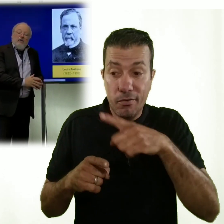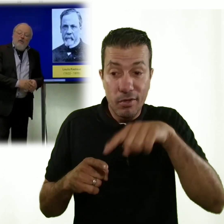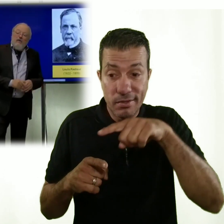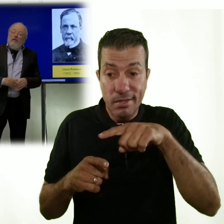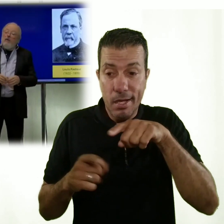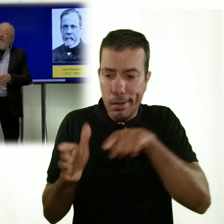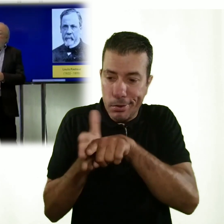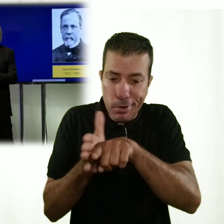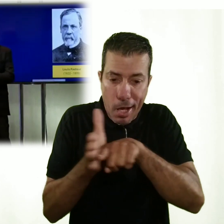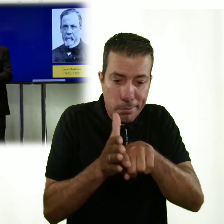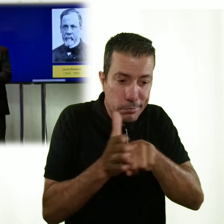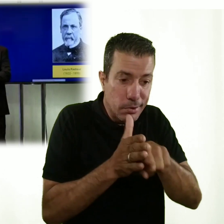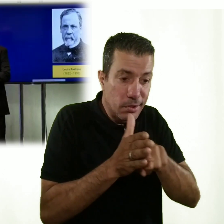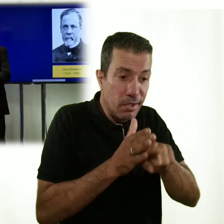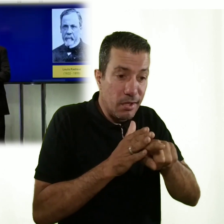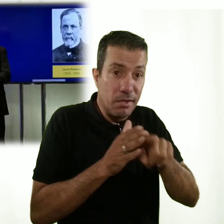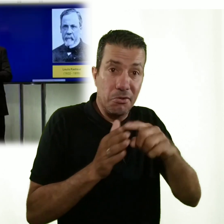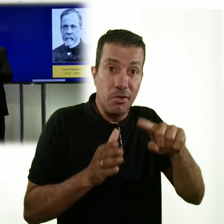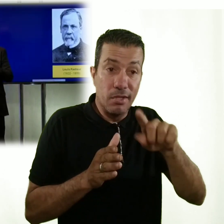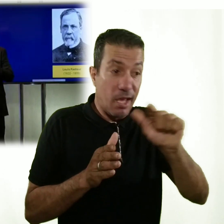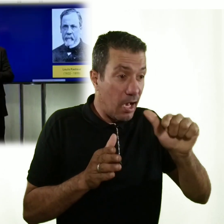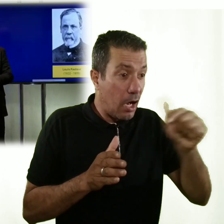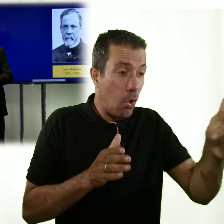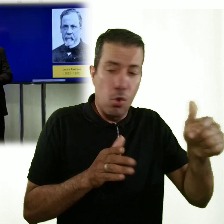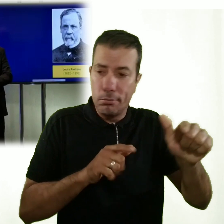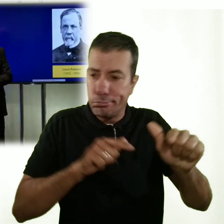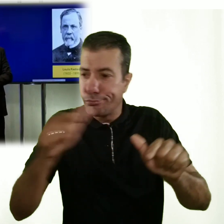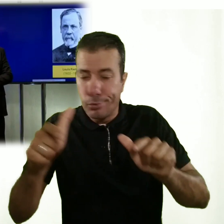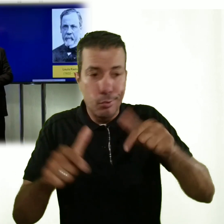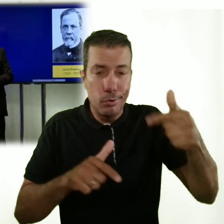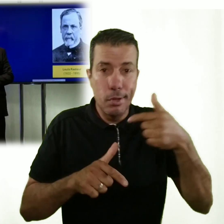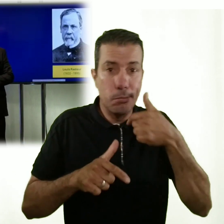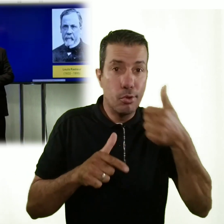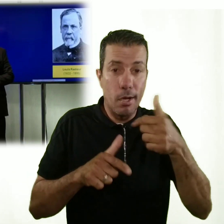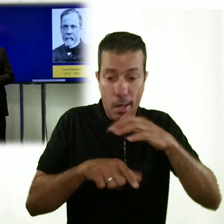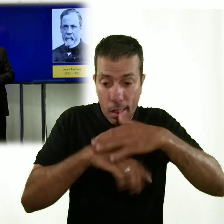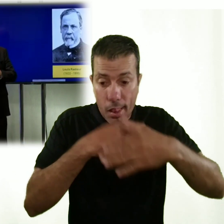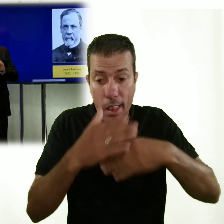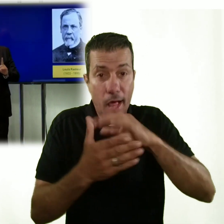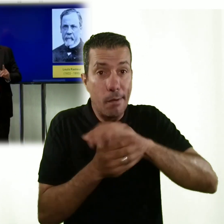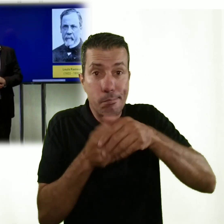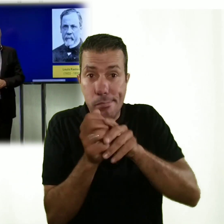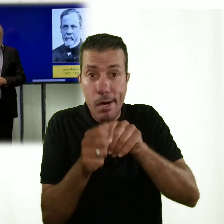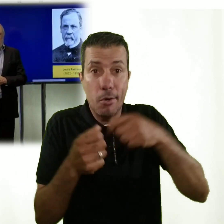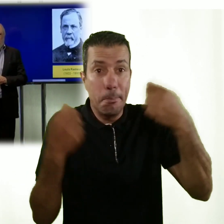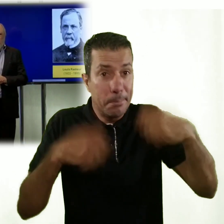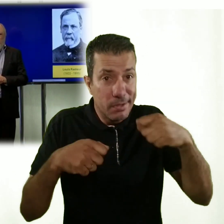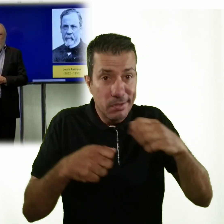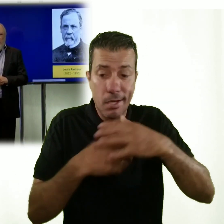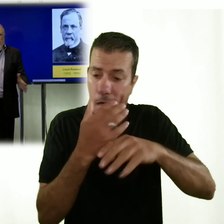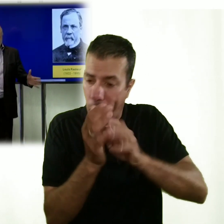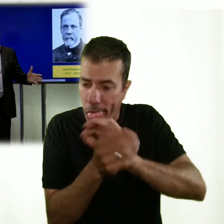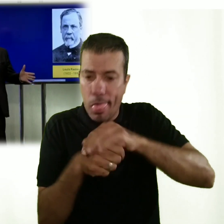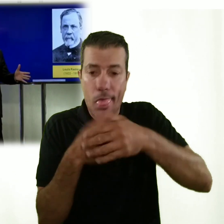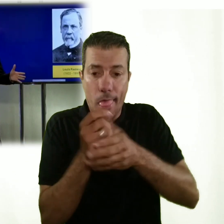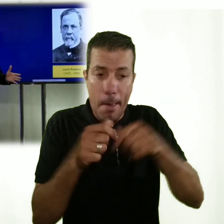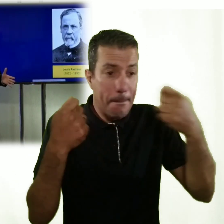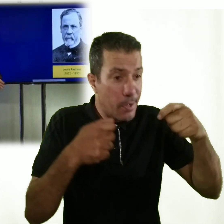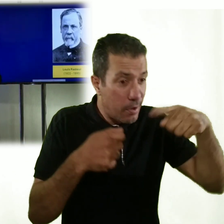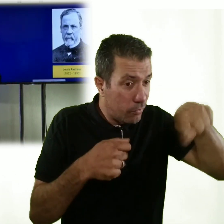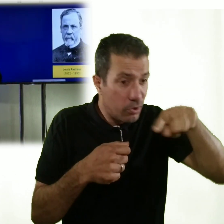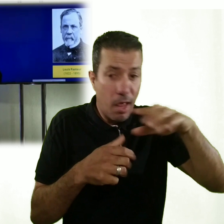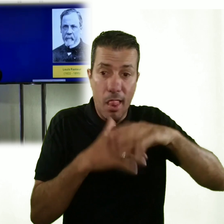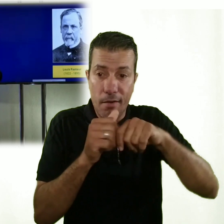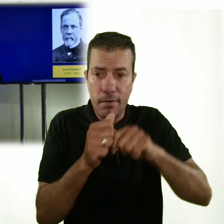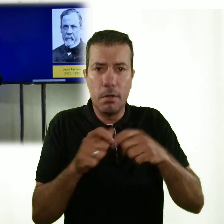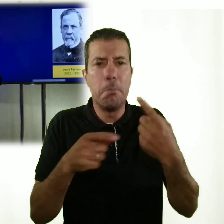uma, vocês vão examinar a outra sem lavar as mãos. Você precisa lavar a mão. Por que precisa lavar a